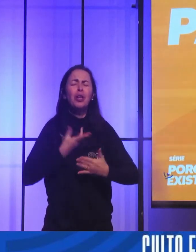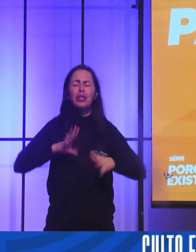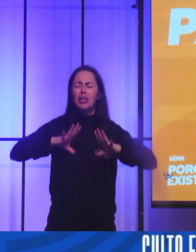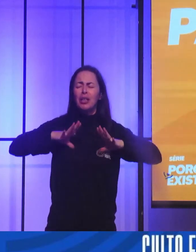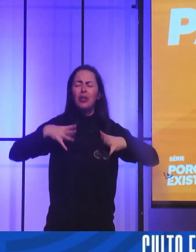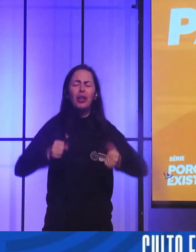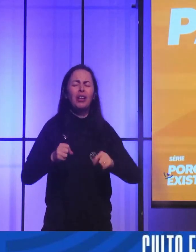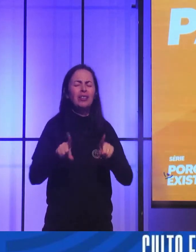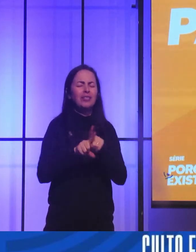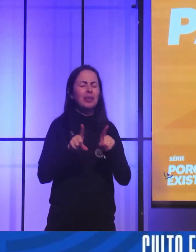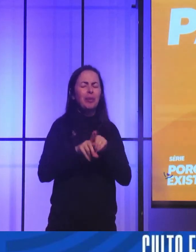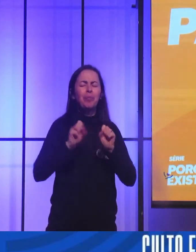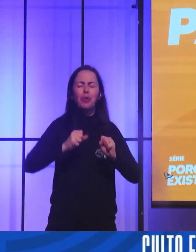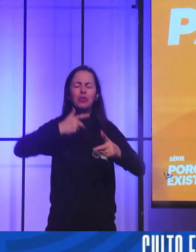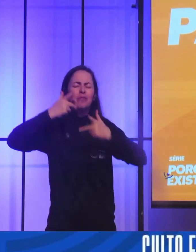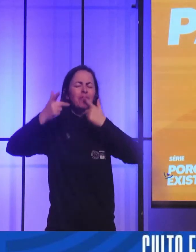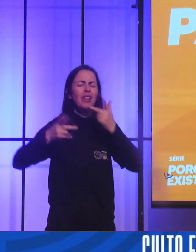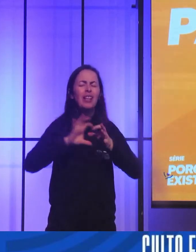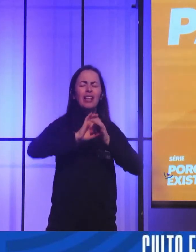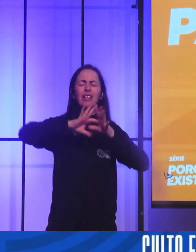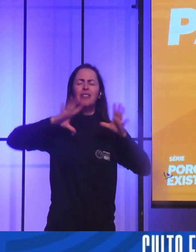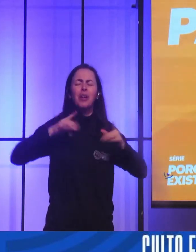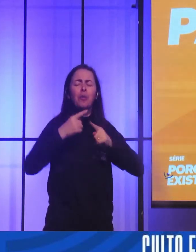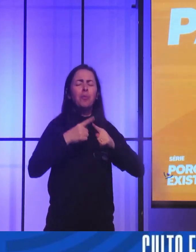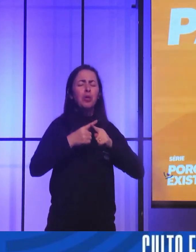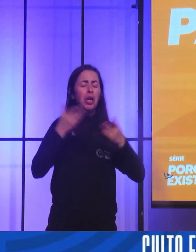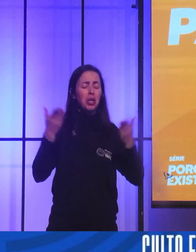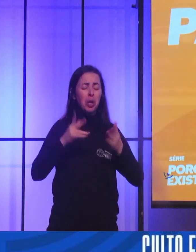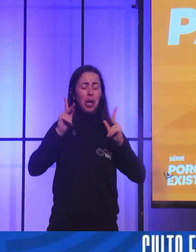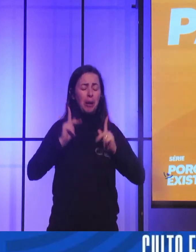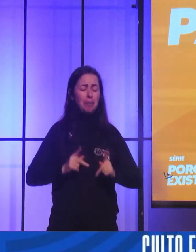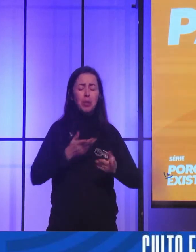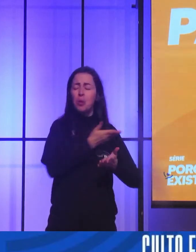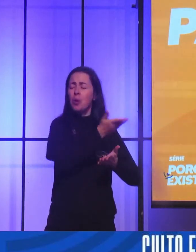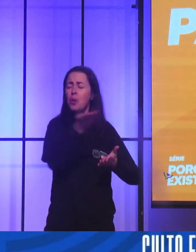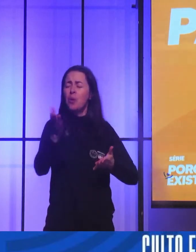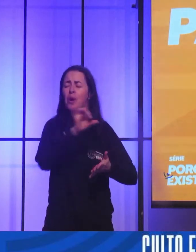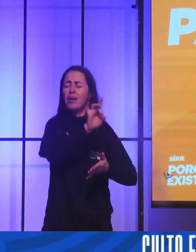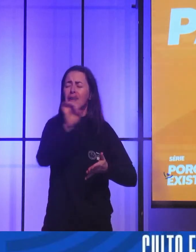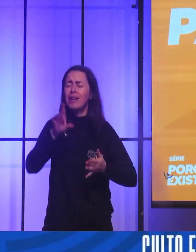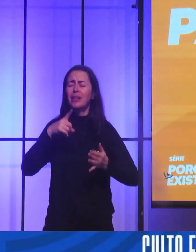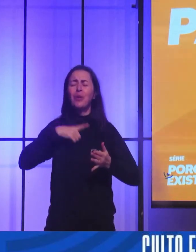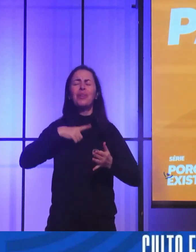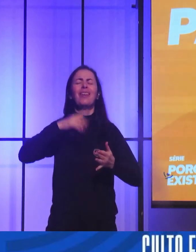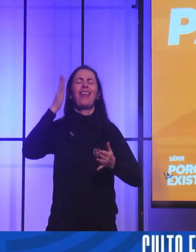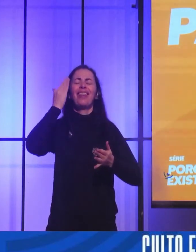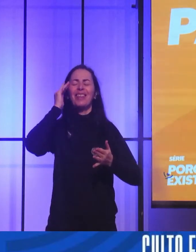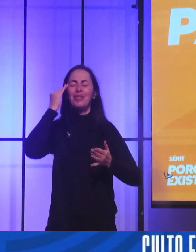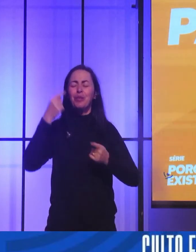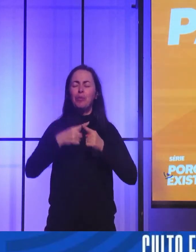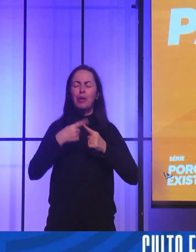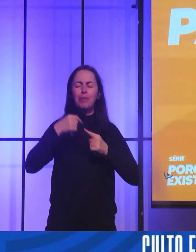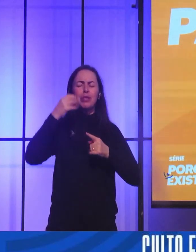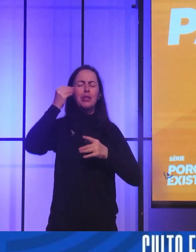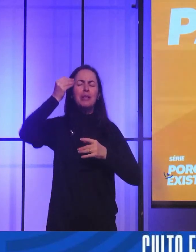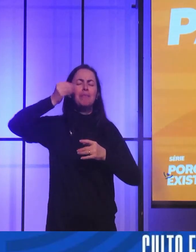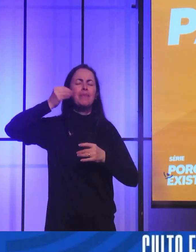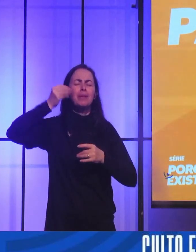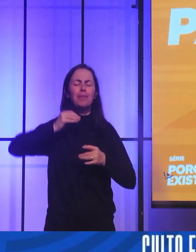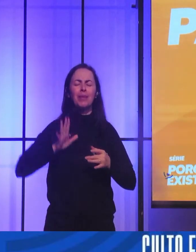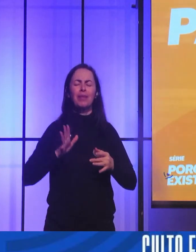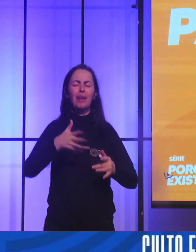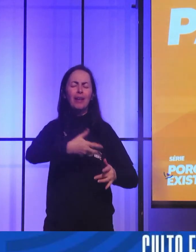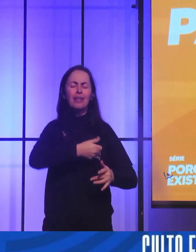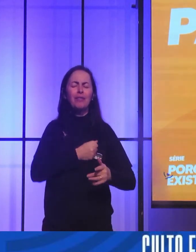dá intrepidez. E eu coloco agora essas pessoas que reconhecem que precisam experimentar a salvação.